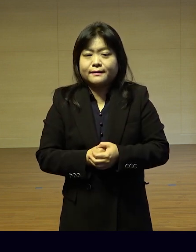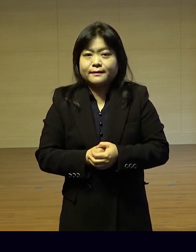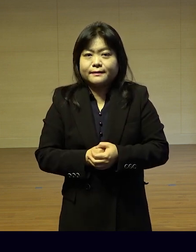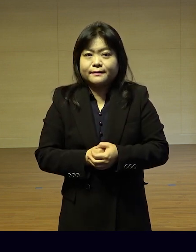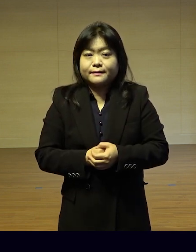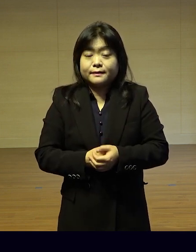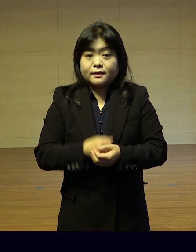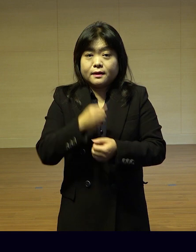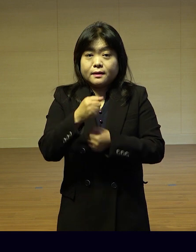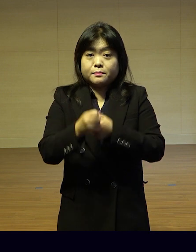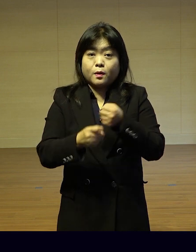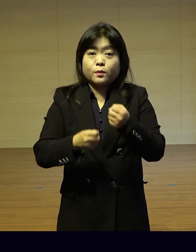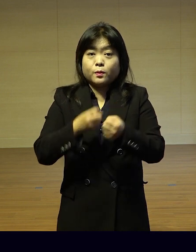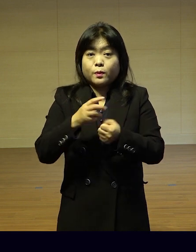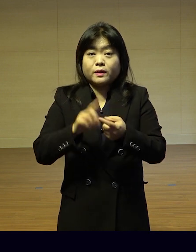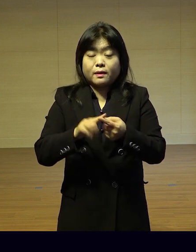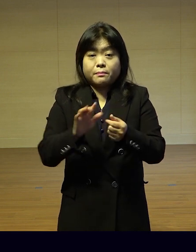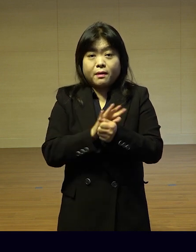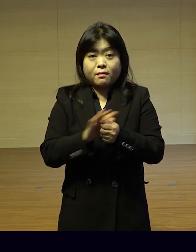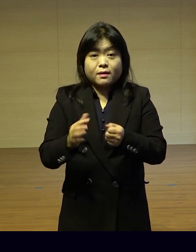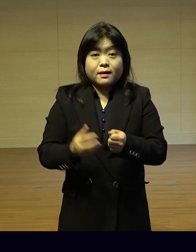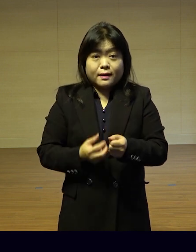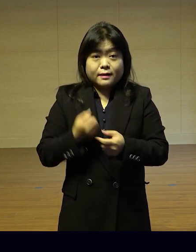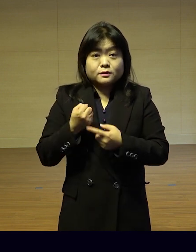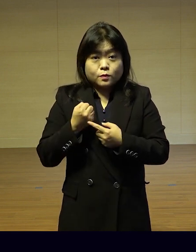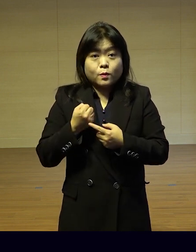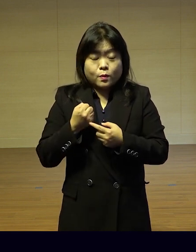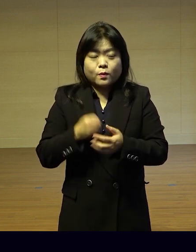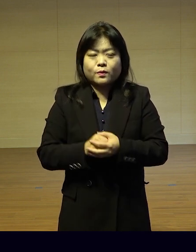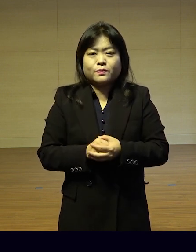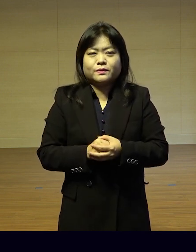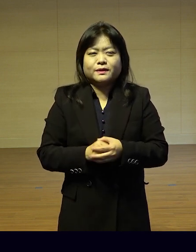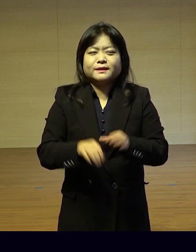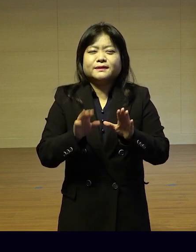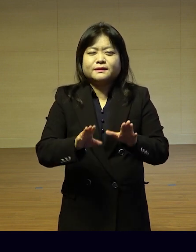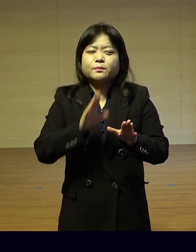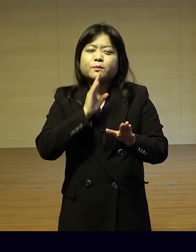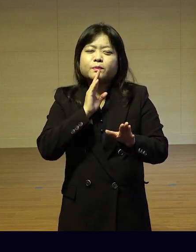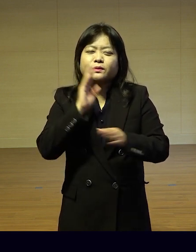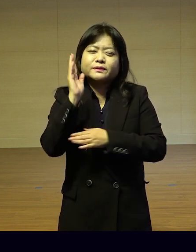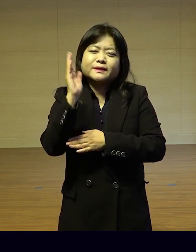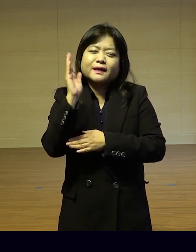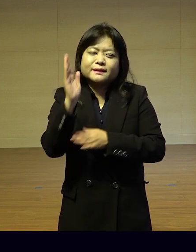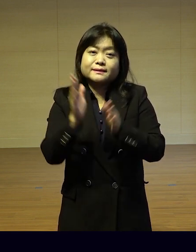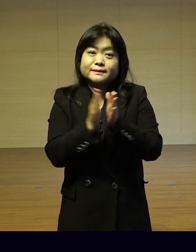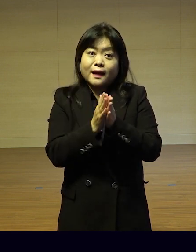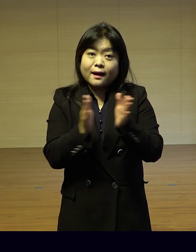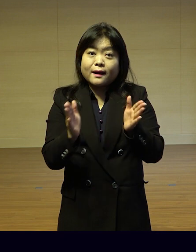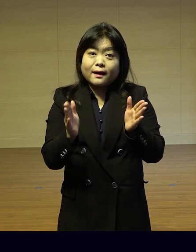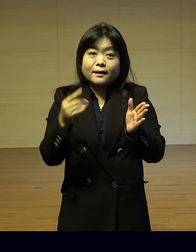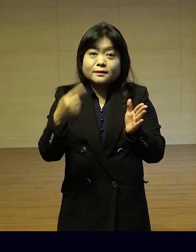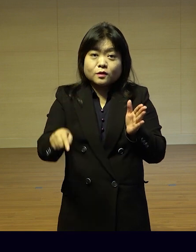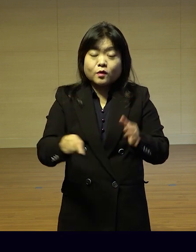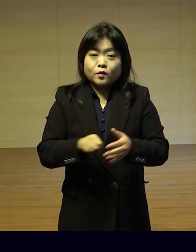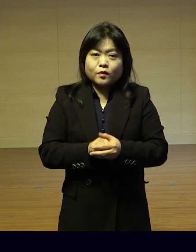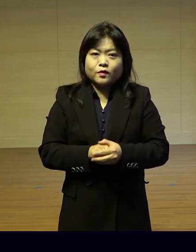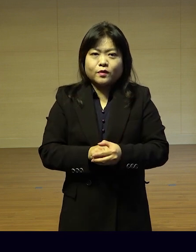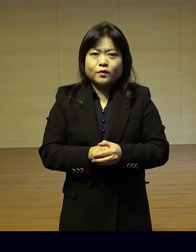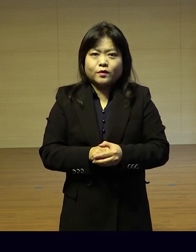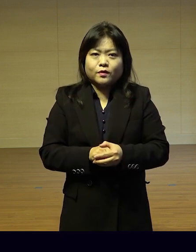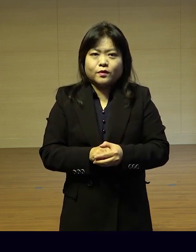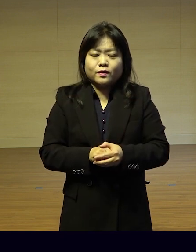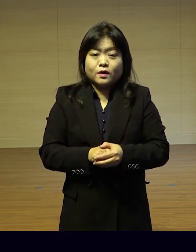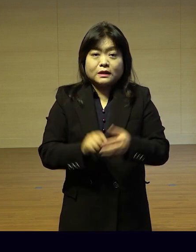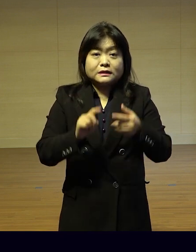이런 배경을 조금 갖고 이제 본론으로 제가 들어가서